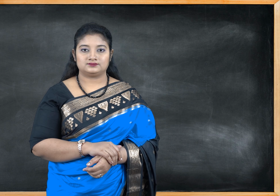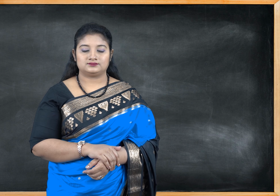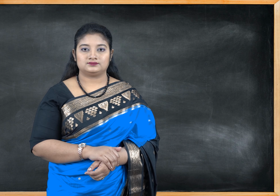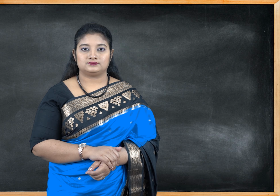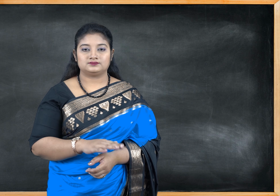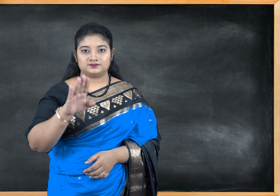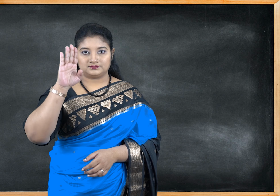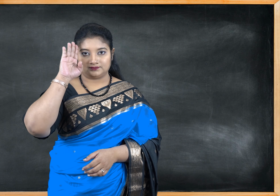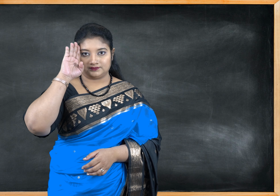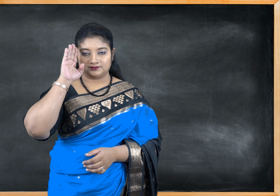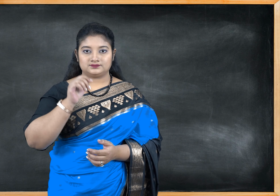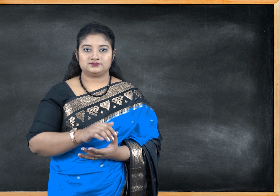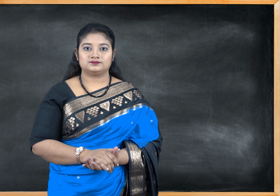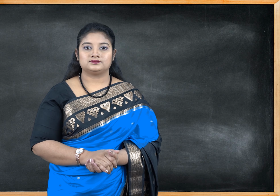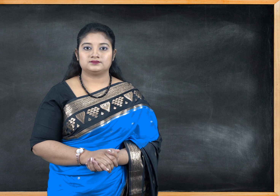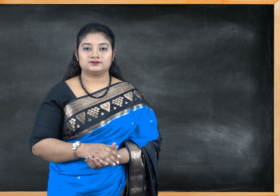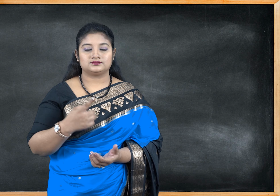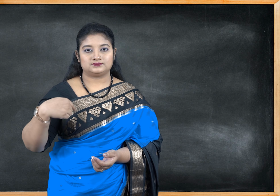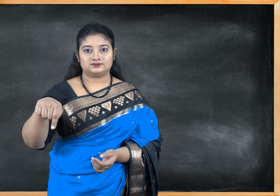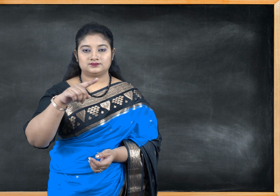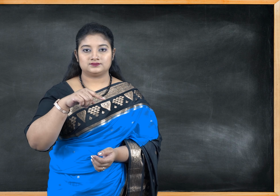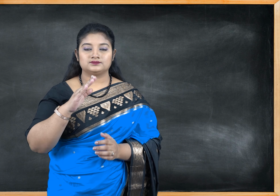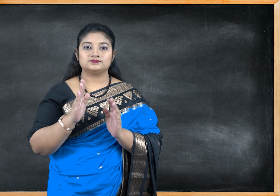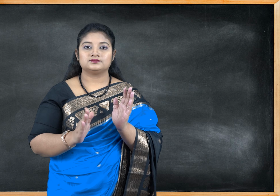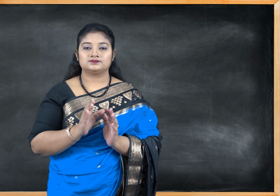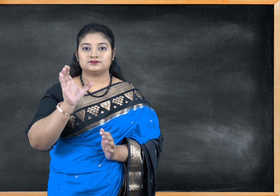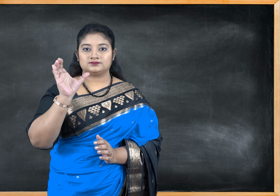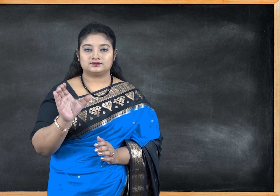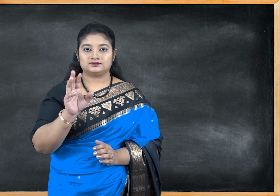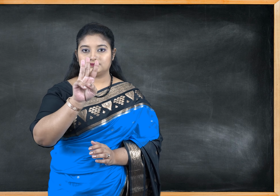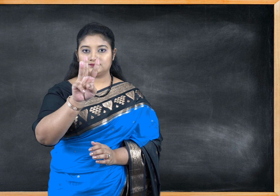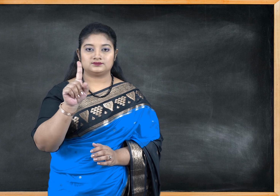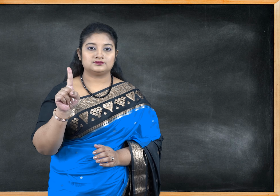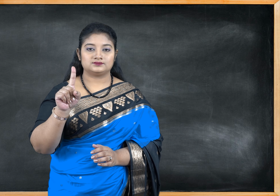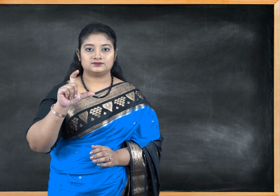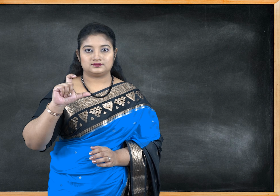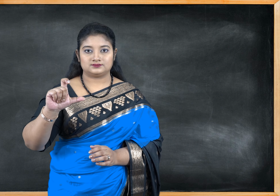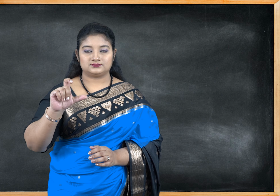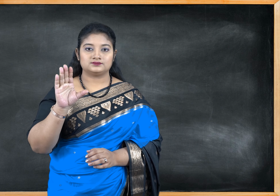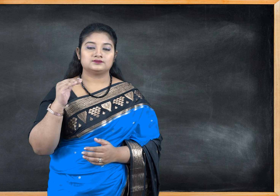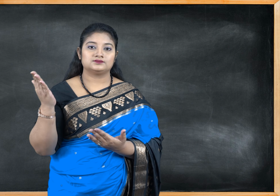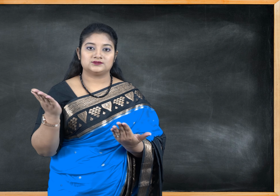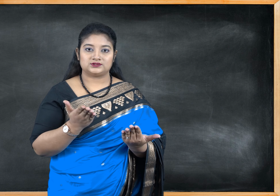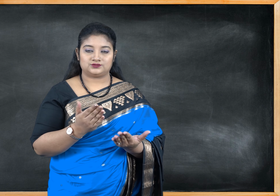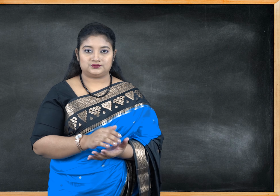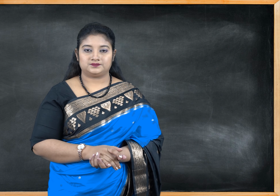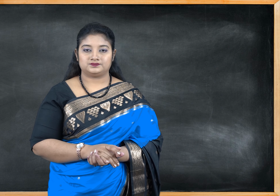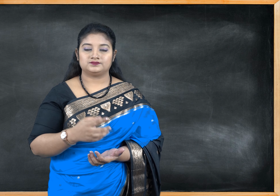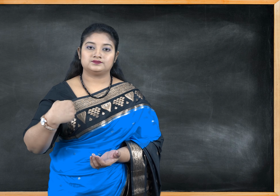আসসালামু আলাইকুম। সবাইকে ইশারা ভাষার ৩১তম ক্লাসে স্বাগতম। আশা করি সবাই ভালো